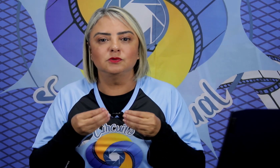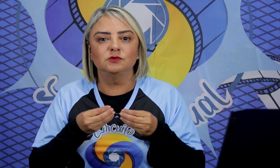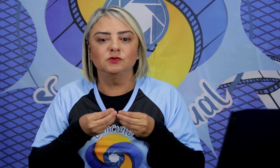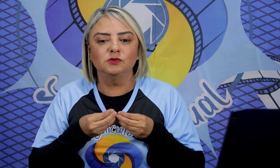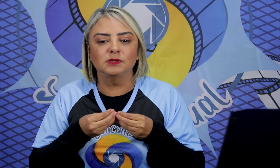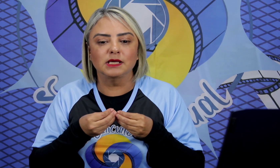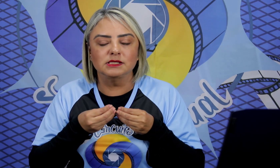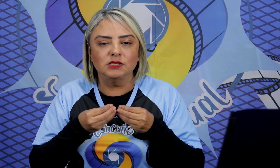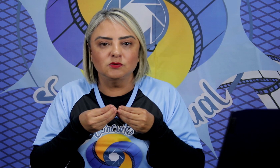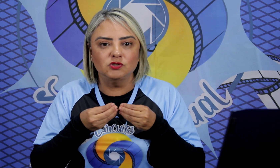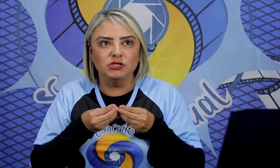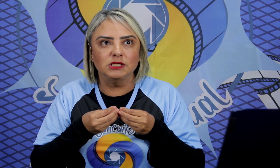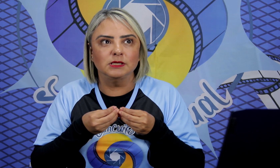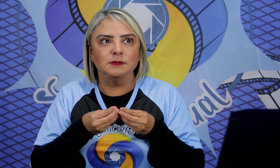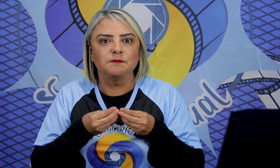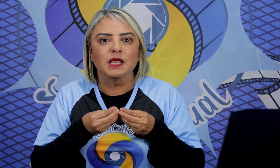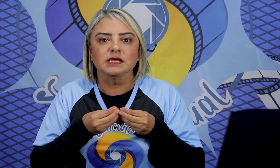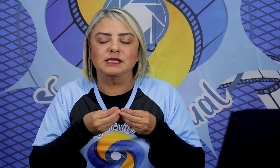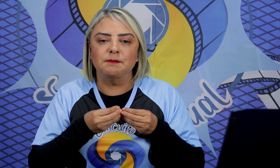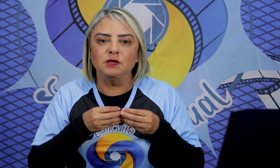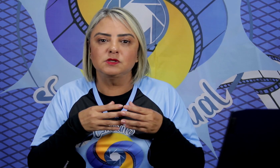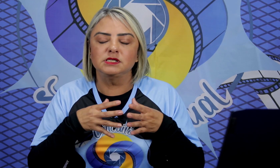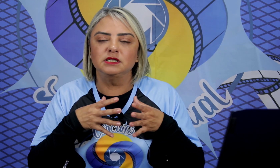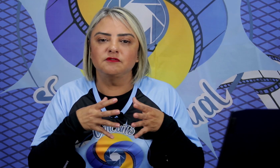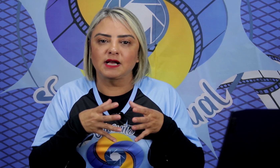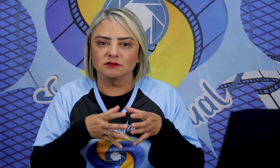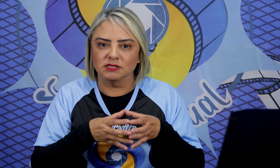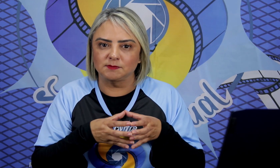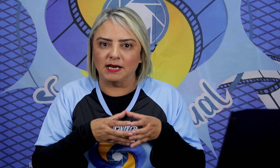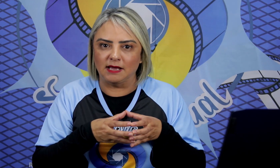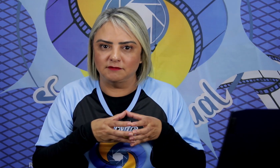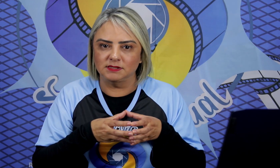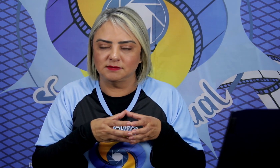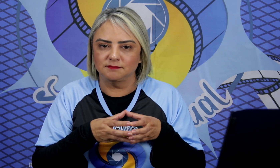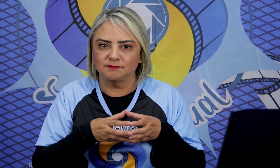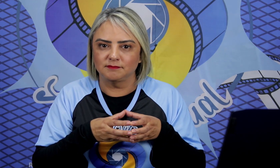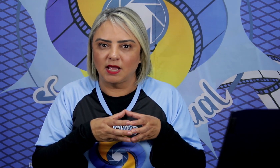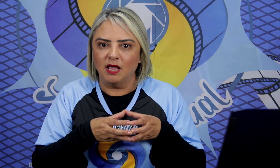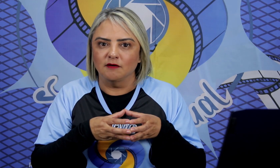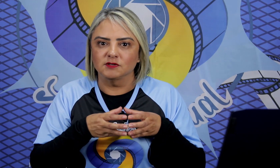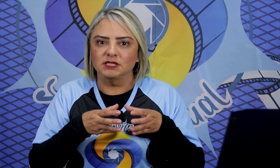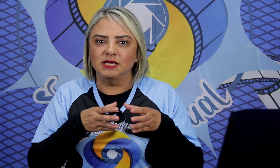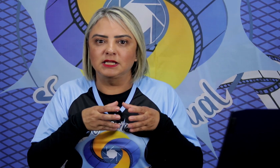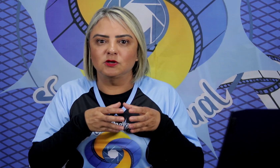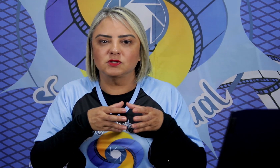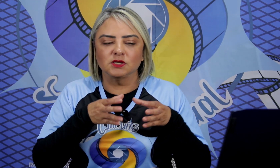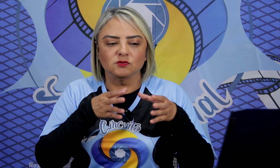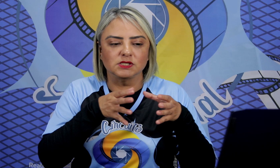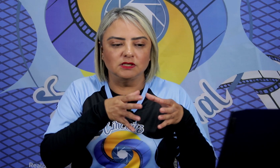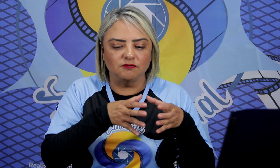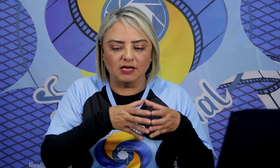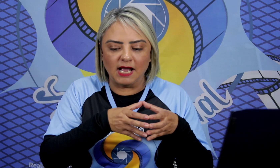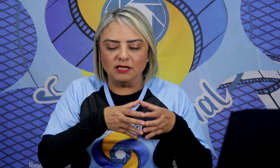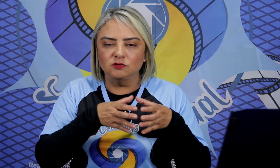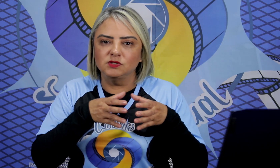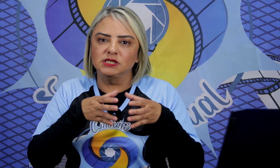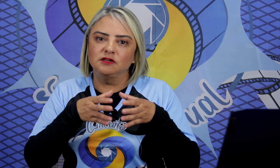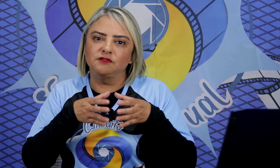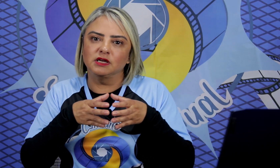No quesito de saber o significado das palavras. Você tem que ter noção do significado, do significante e